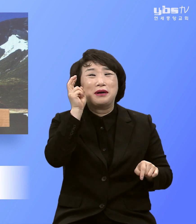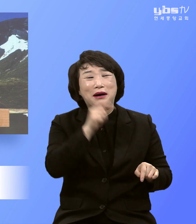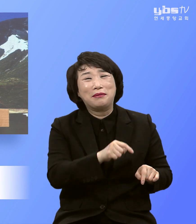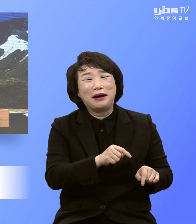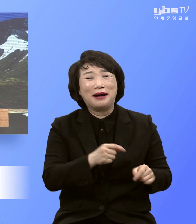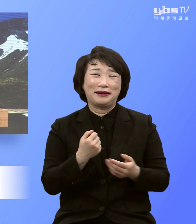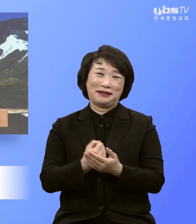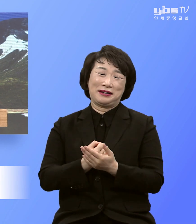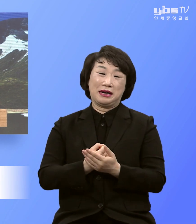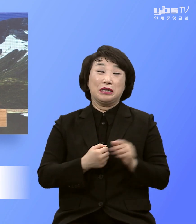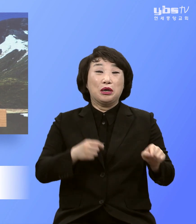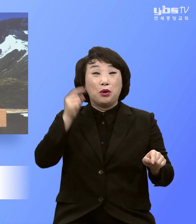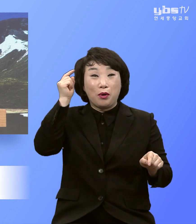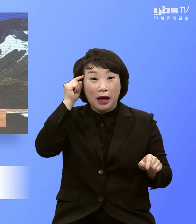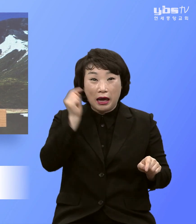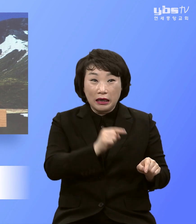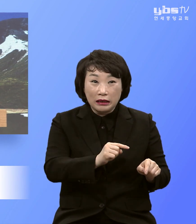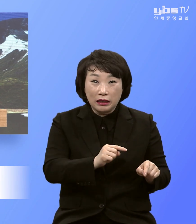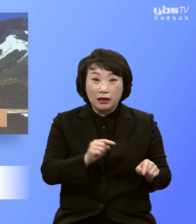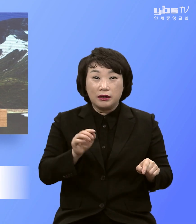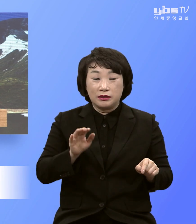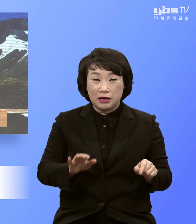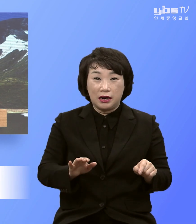것입니다. 그 이유가 뭐냐?